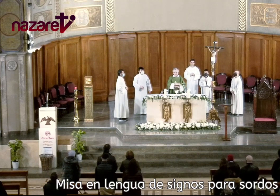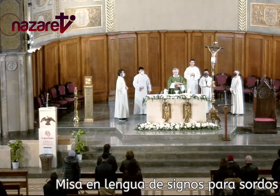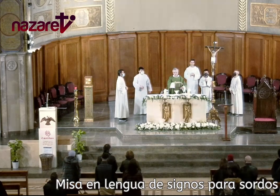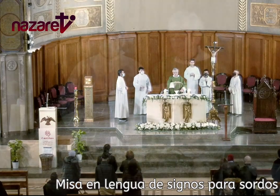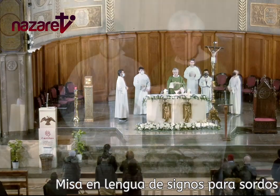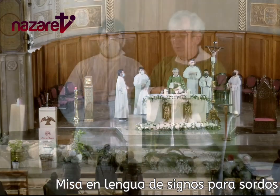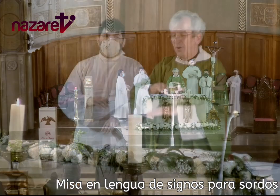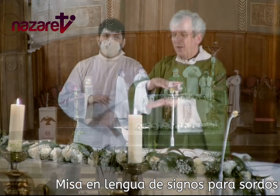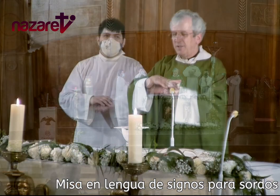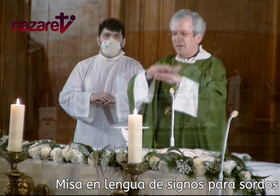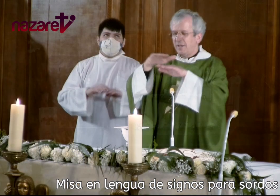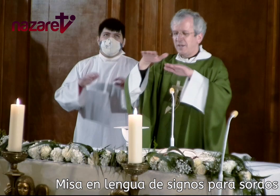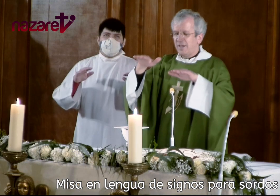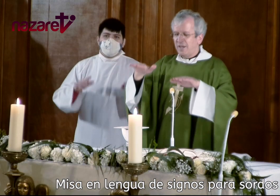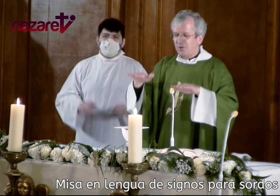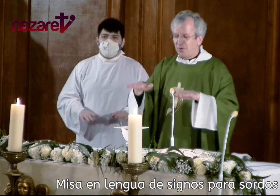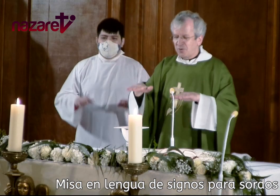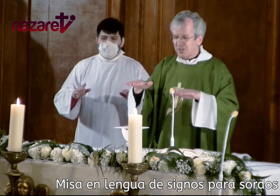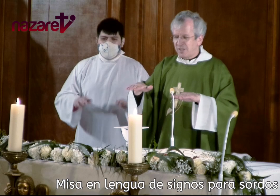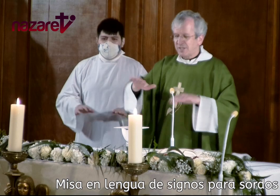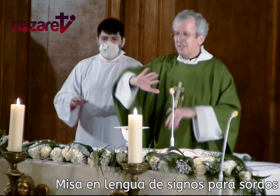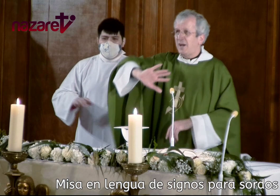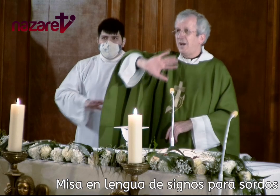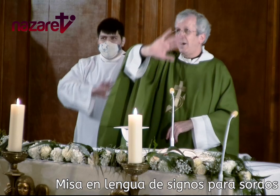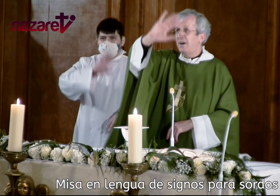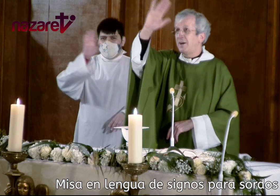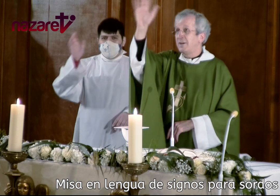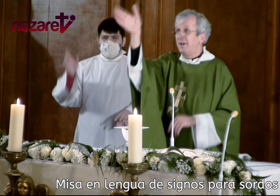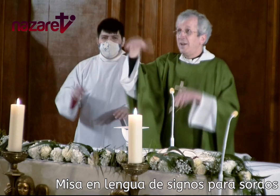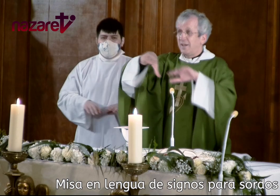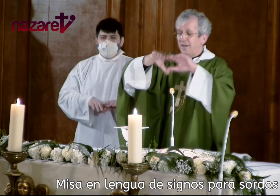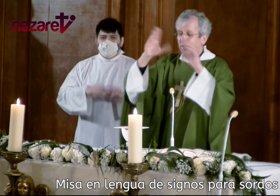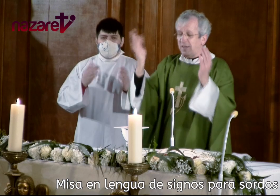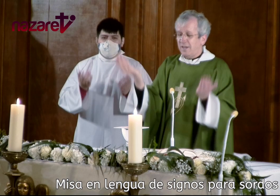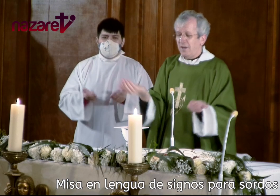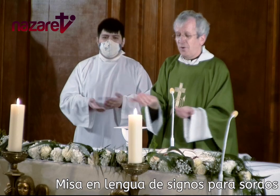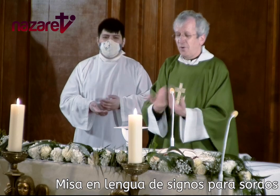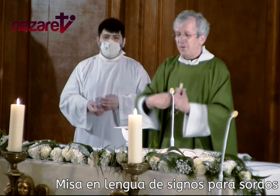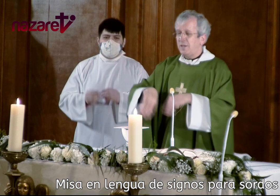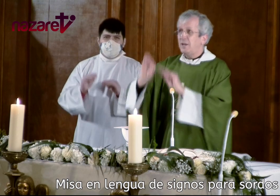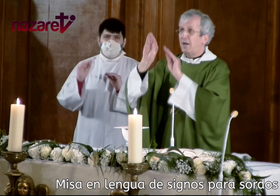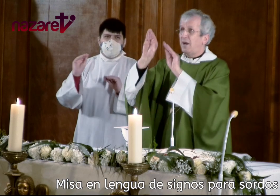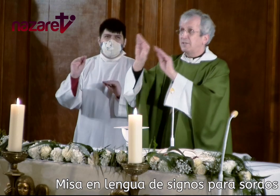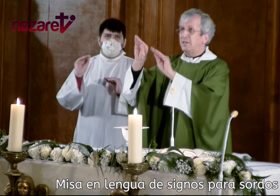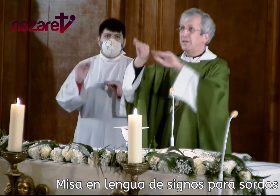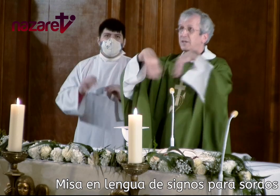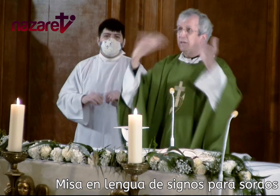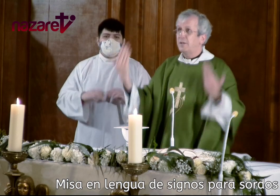sol no se está el cielo y la tierra